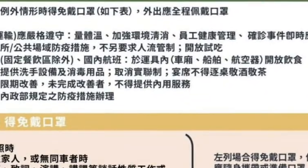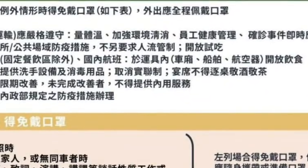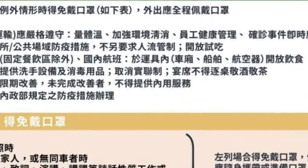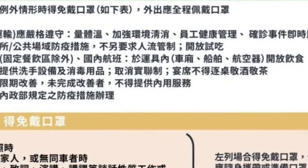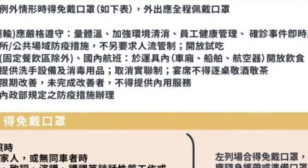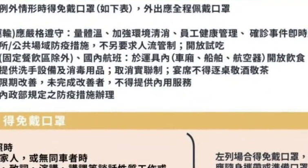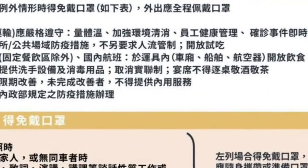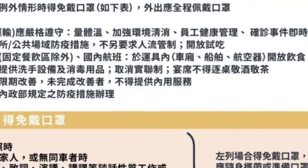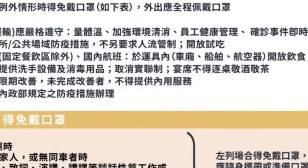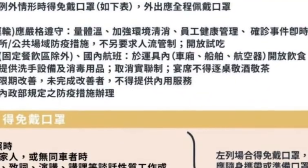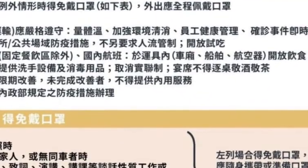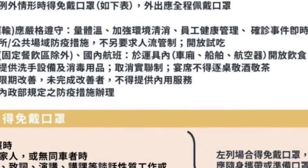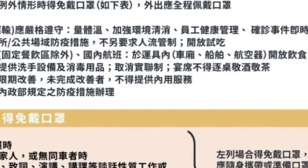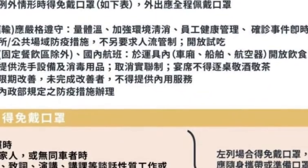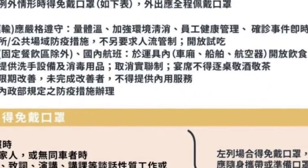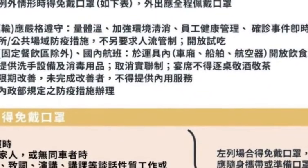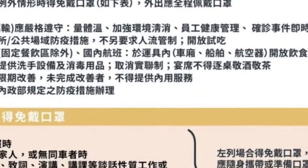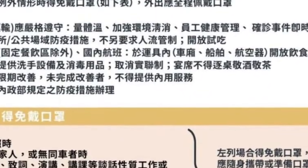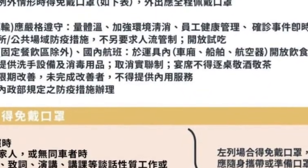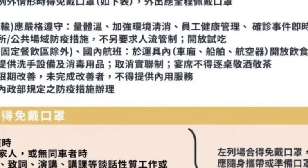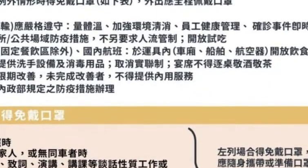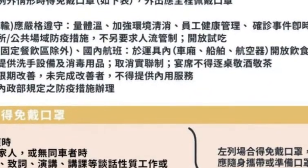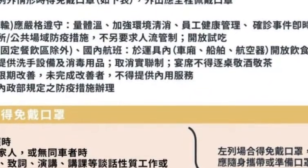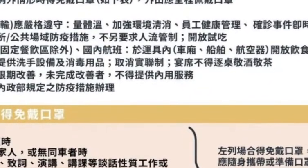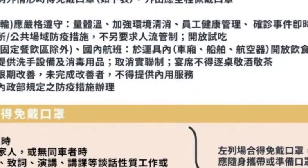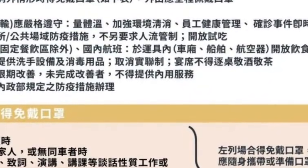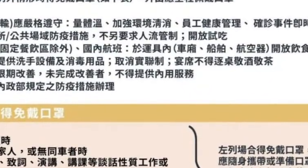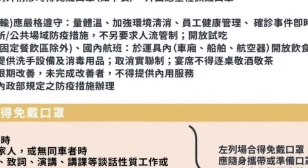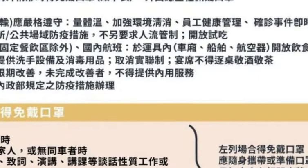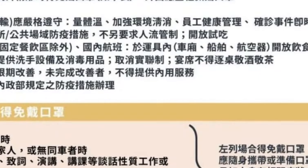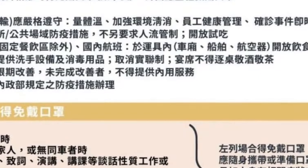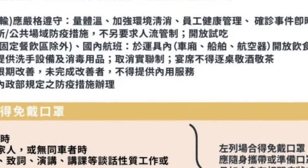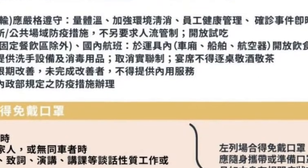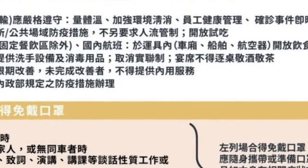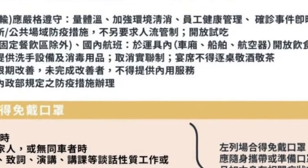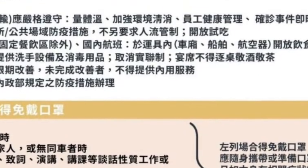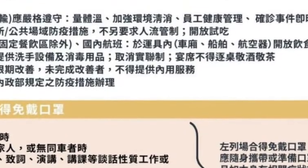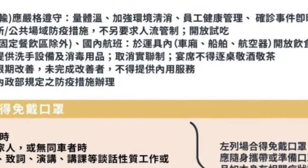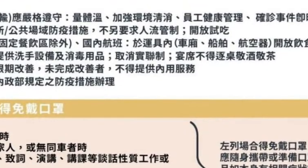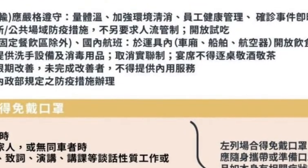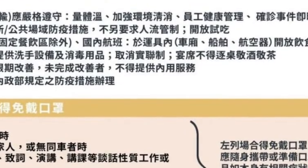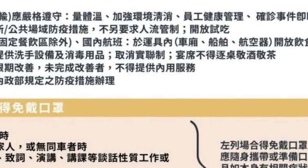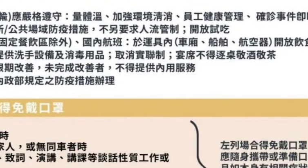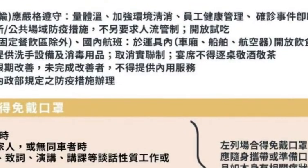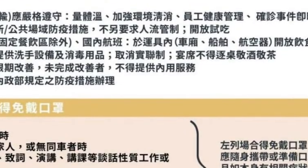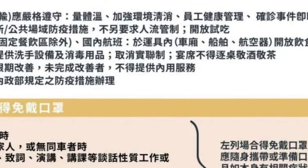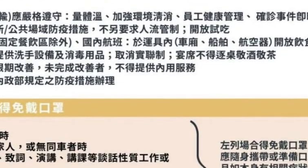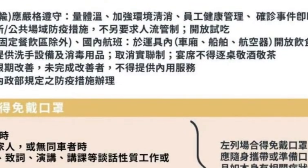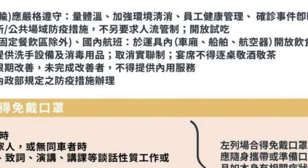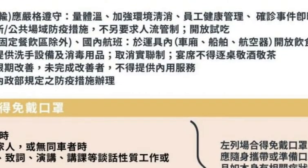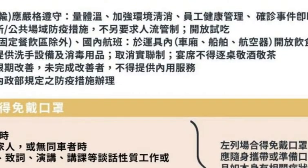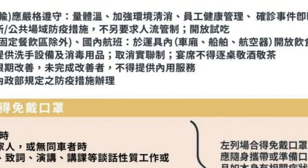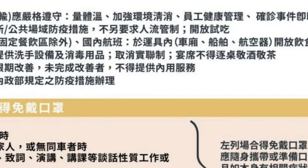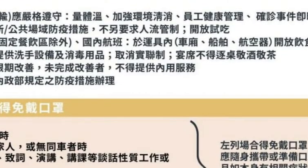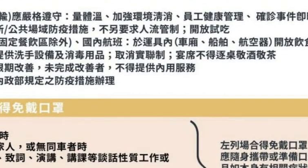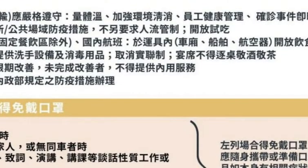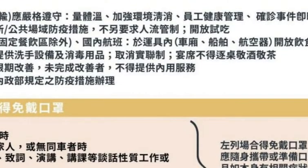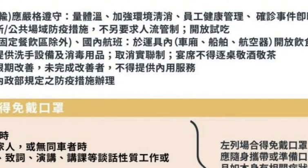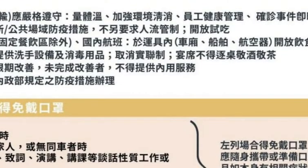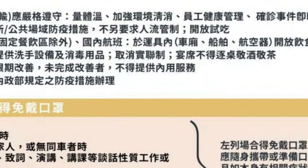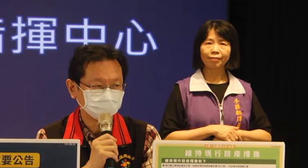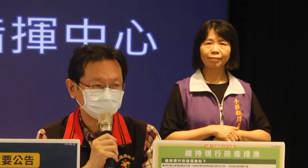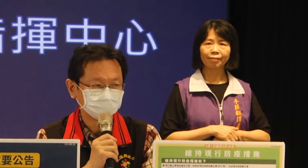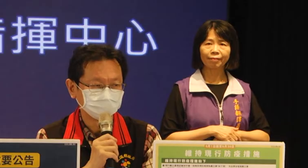段。那现行的防疫阶段是什么呢？大概就是一些口罩的措施了哈。那现在就是说